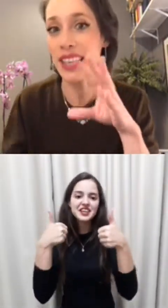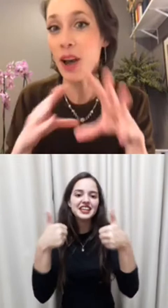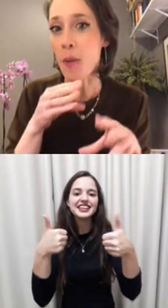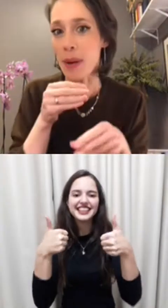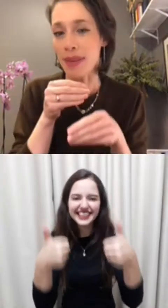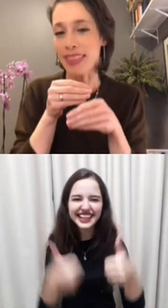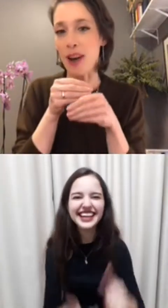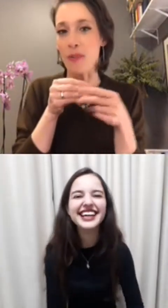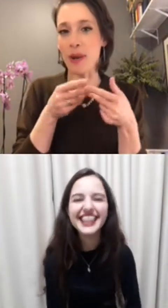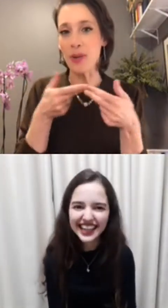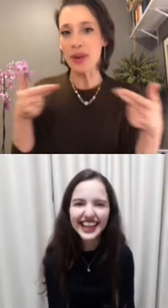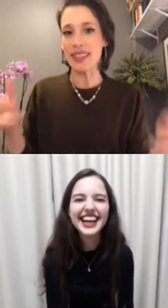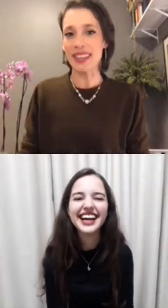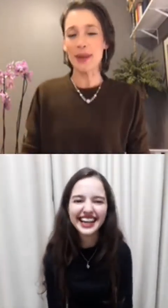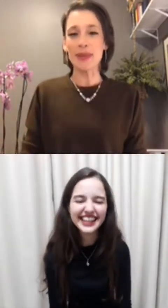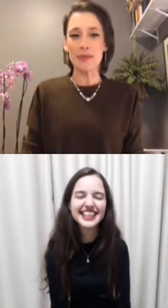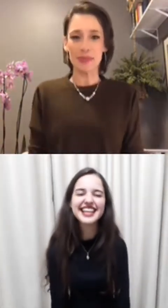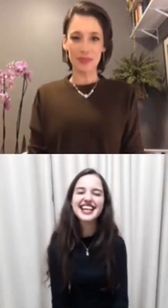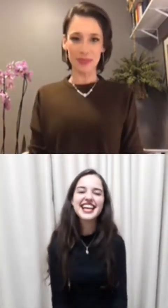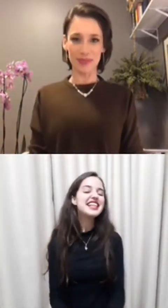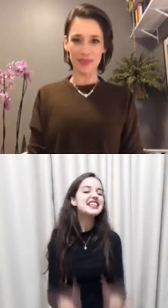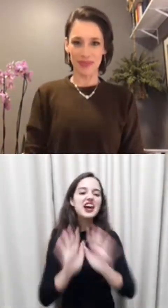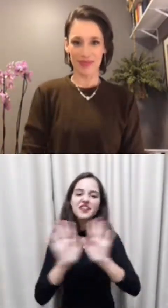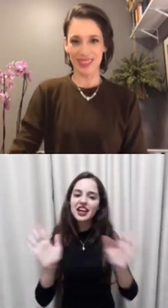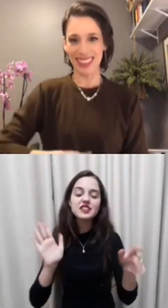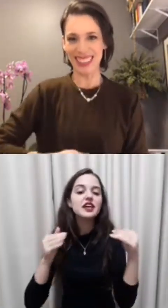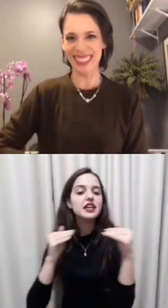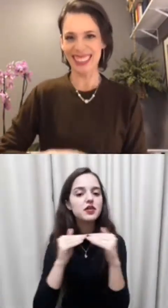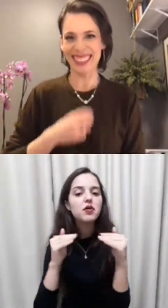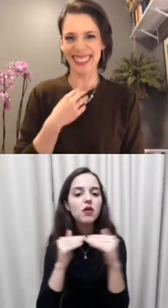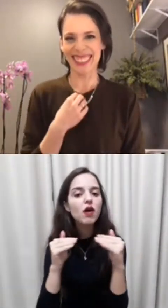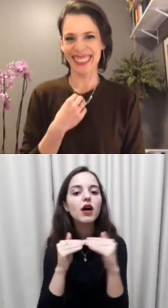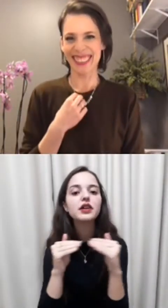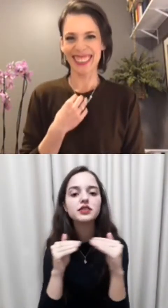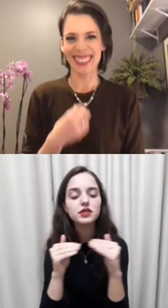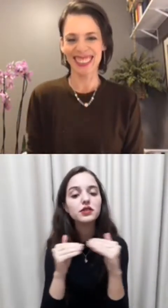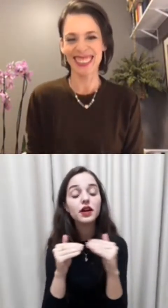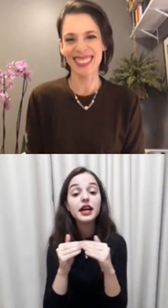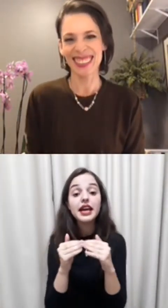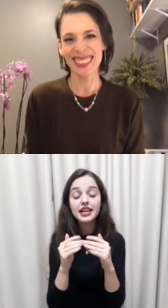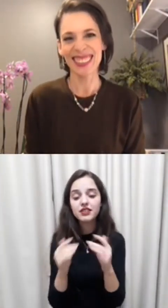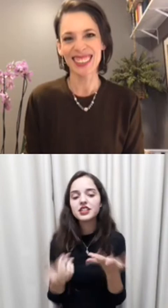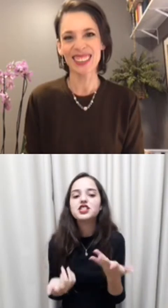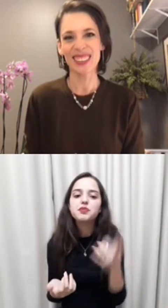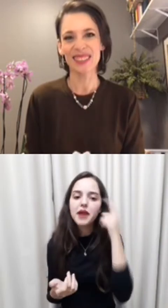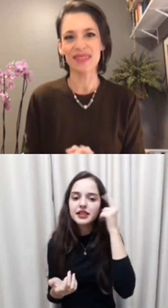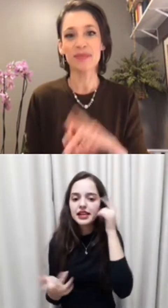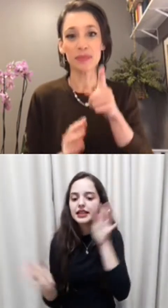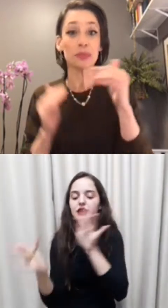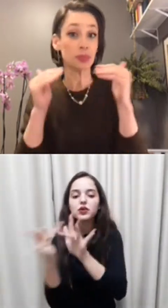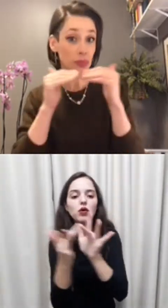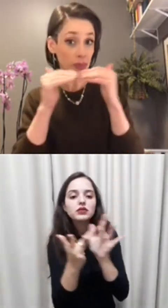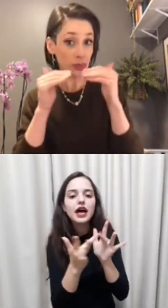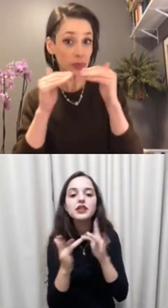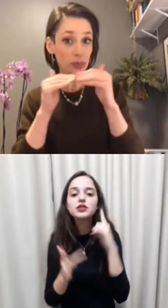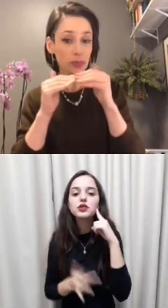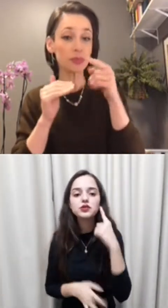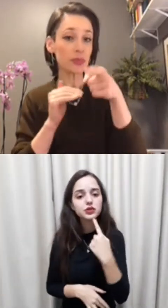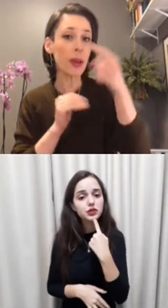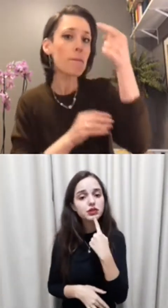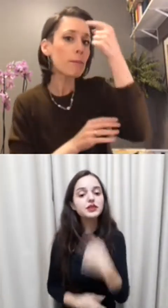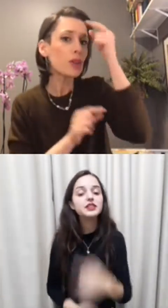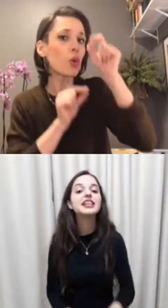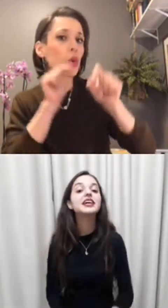Você quer complementar alguma coisa, Gabi? Não, é isso aí, eu concordo, eu concordo. E quando a gente pensa, né, no contato com